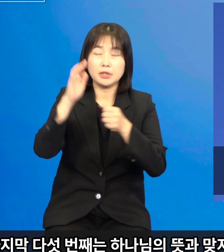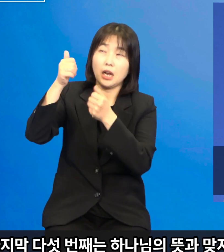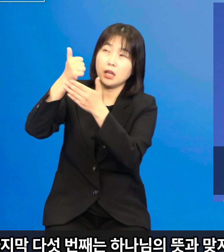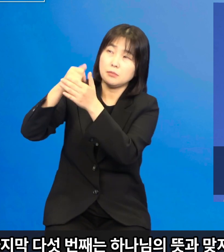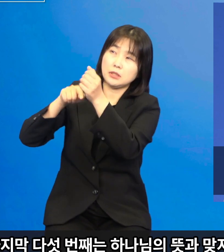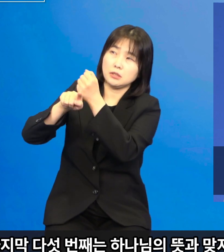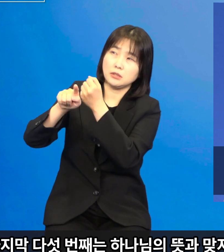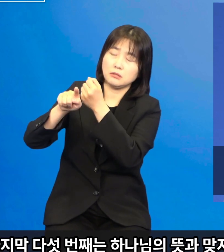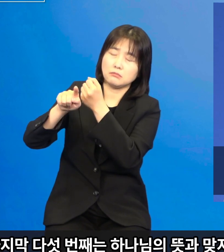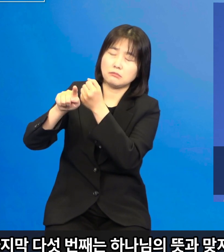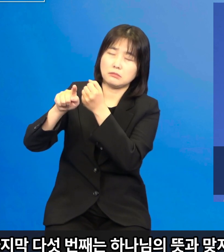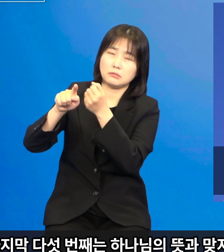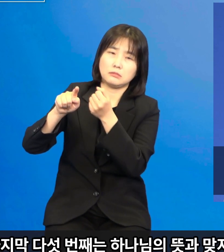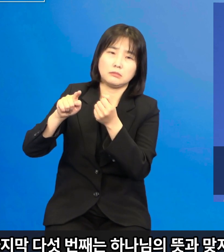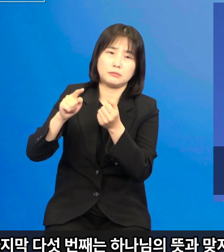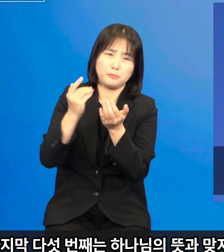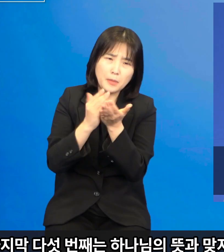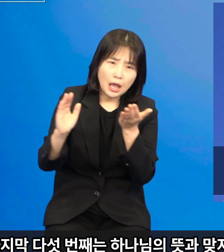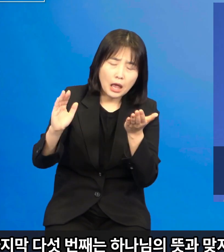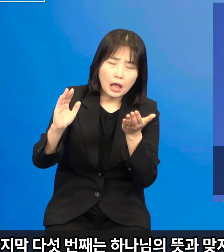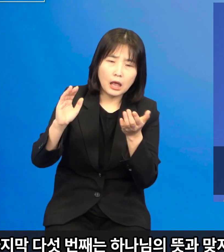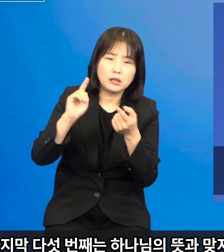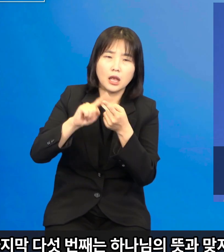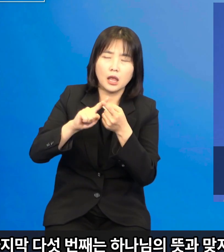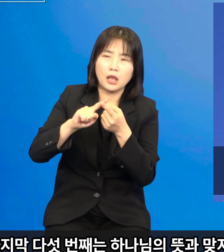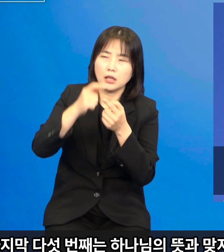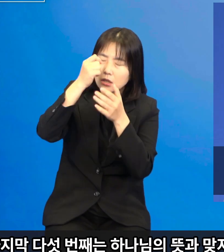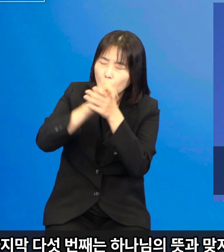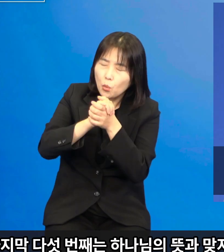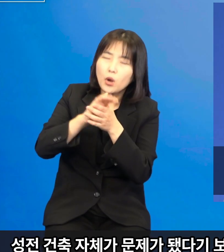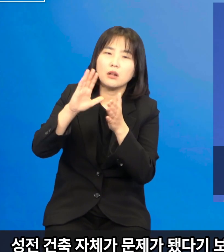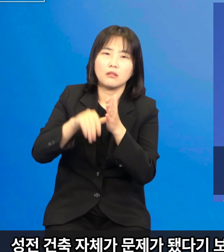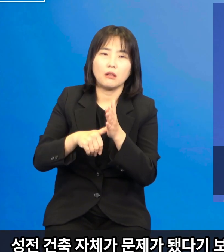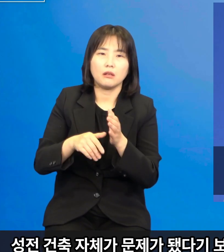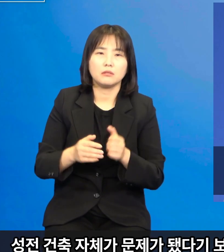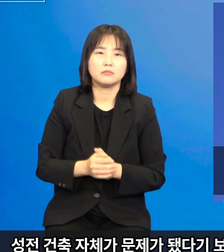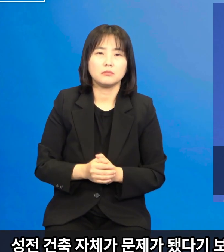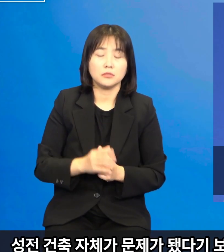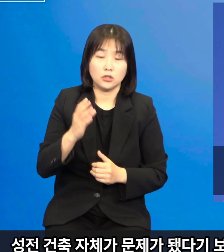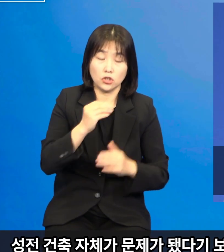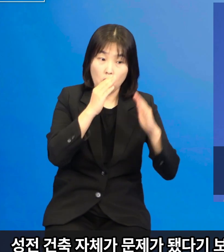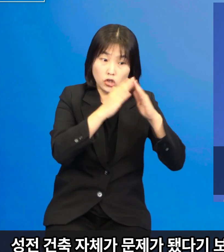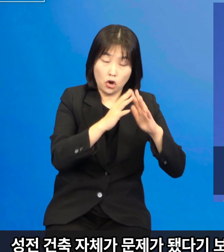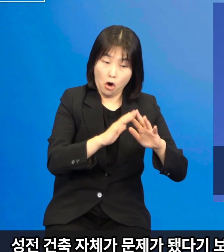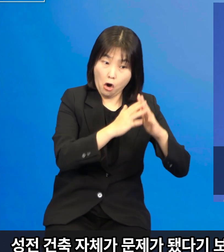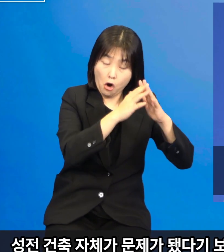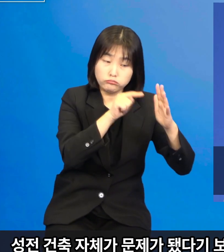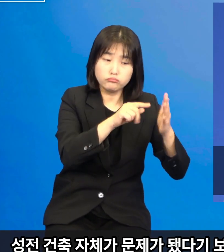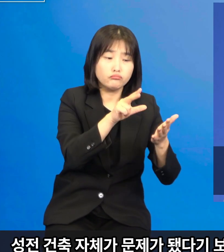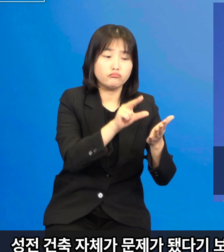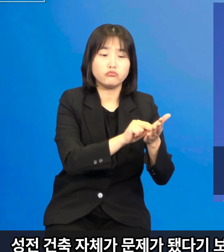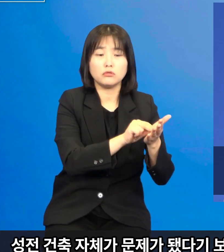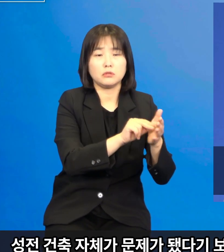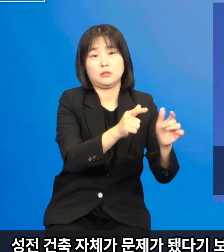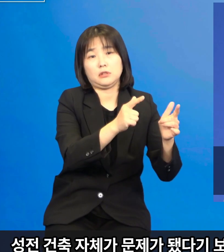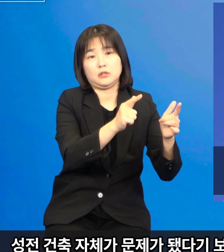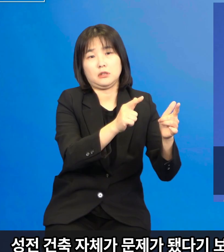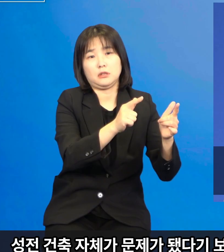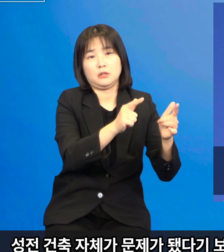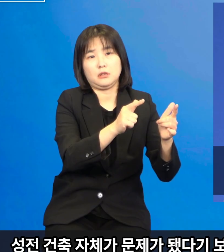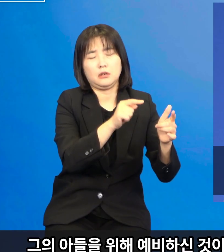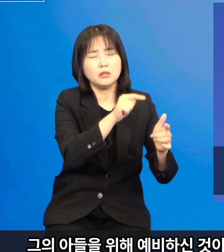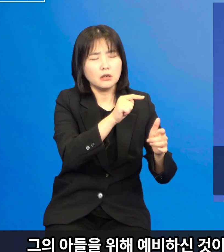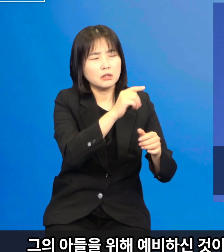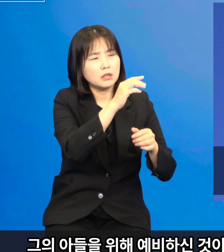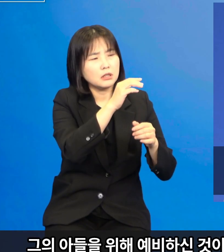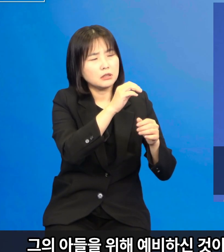하나님의 뜻과 맞지 않은 것을 구할 때, 틀린 것은 아니에요. 그러니까 성전 건축 자체가 문제가 됐다기보다 그거는 다윗을 향한